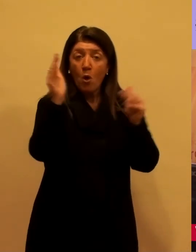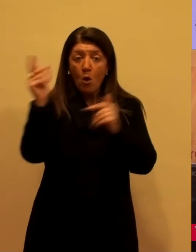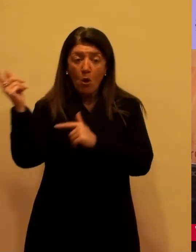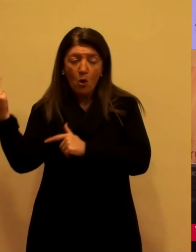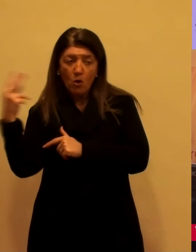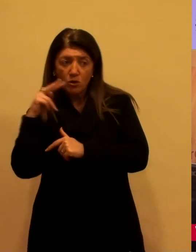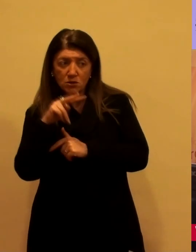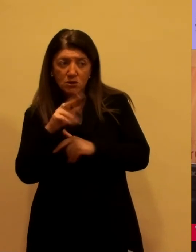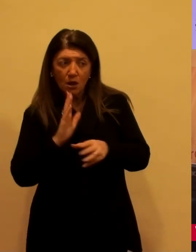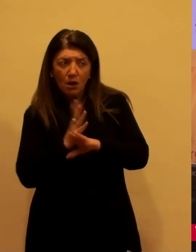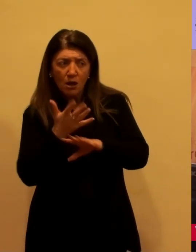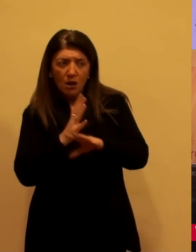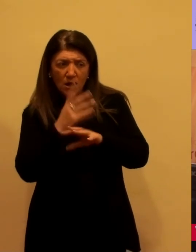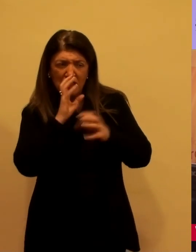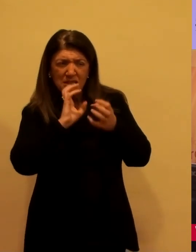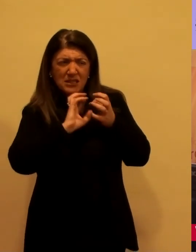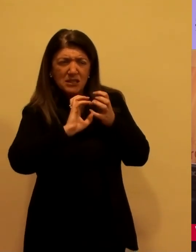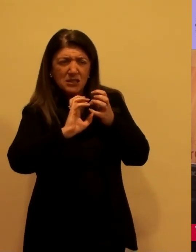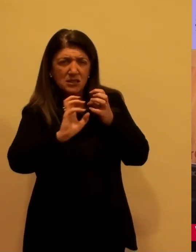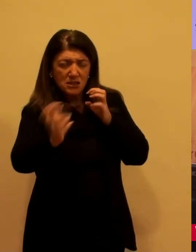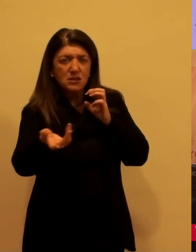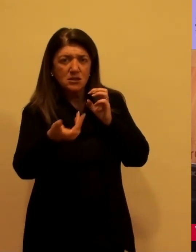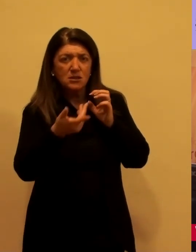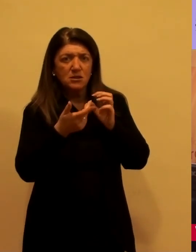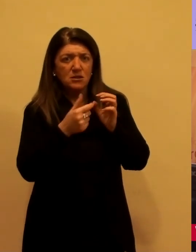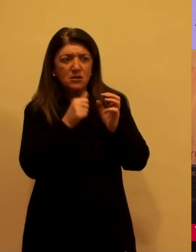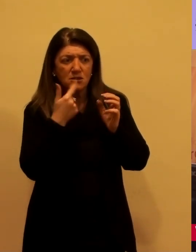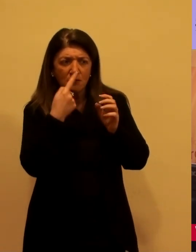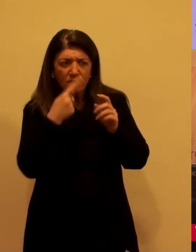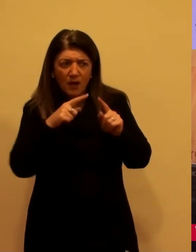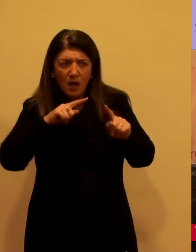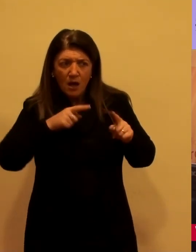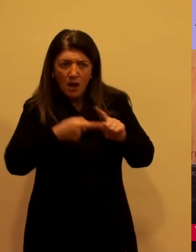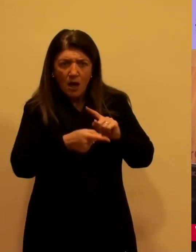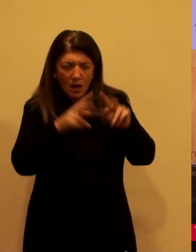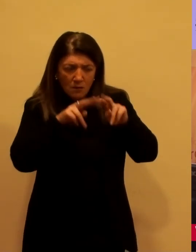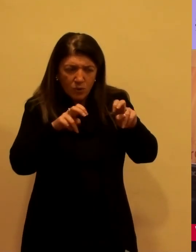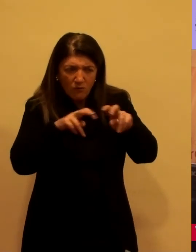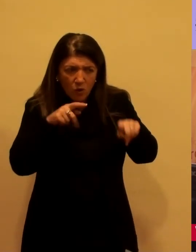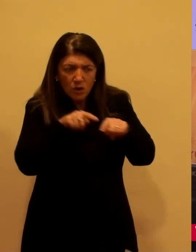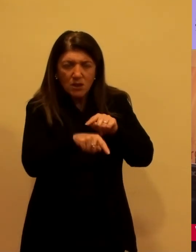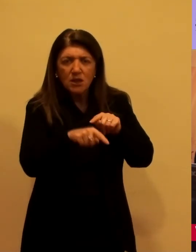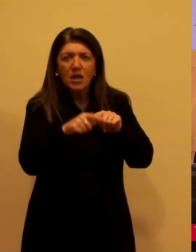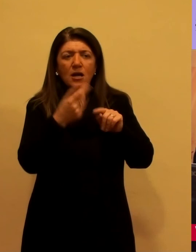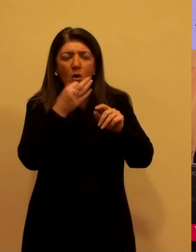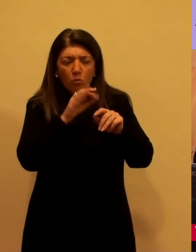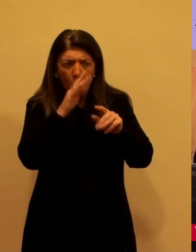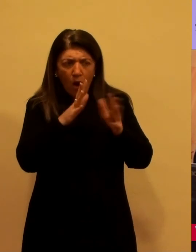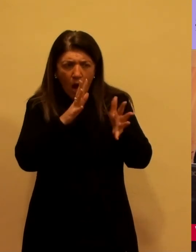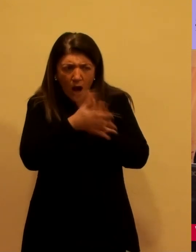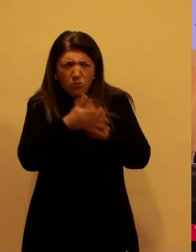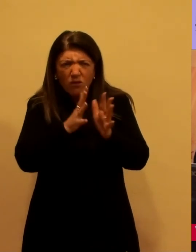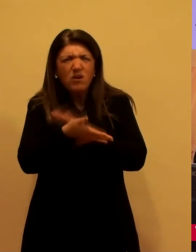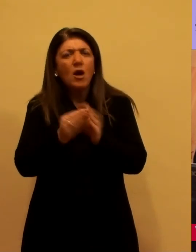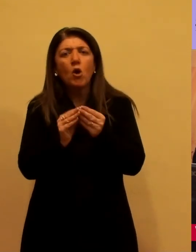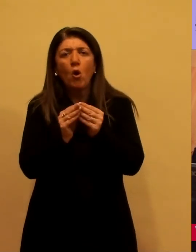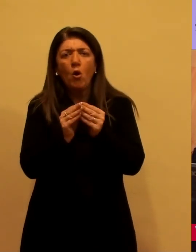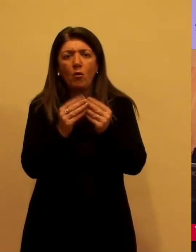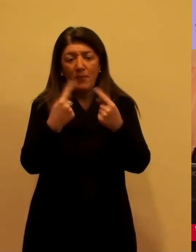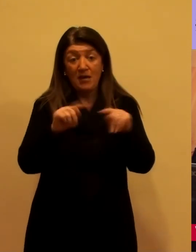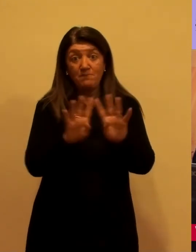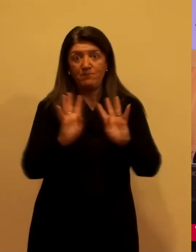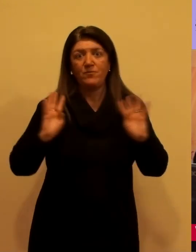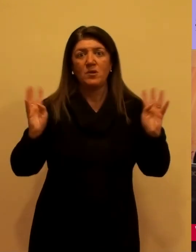con degli approfondimenti. Quindi questi approfondimenti consistevano in tavole rotonde, in incontri,